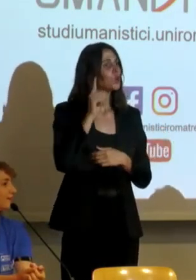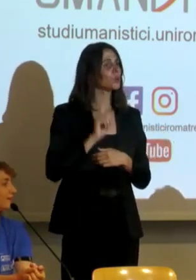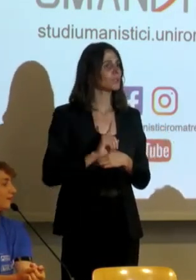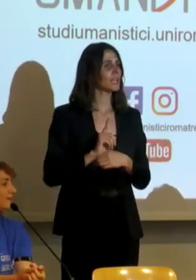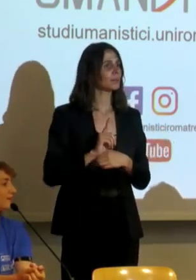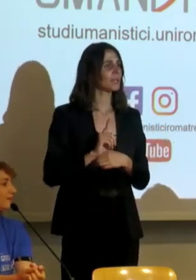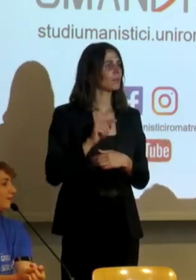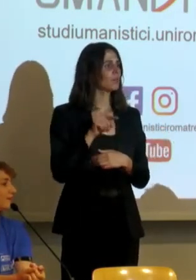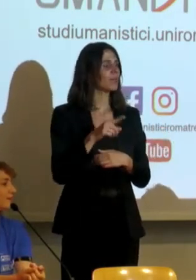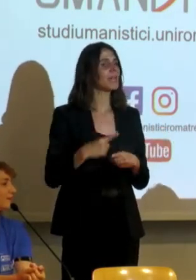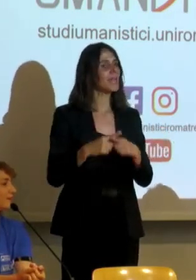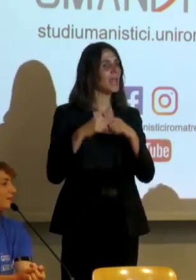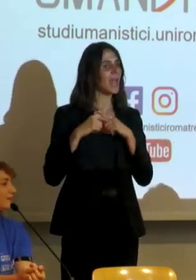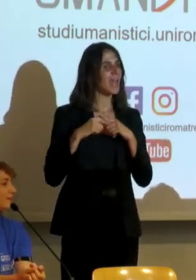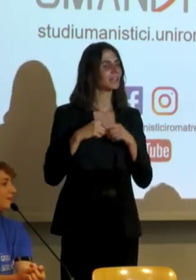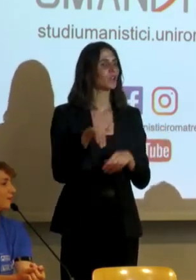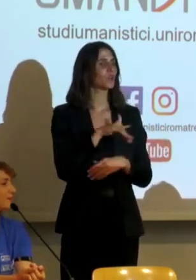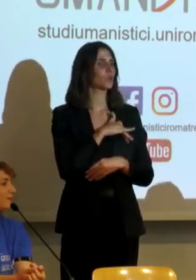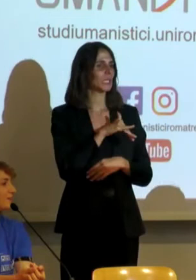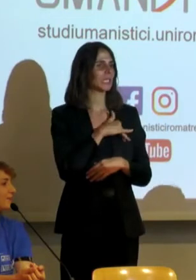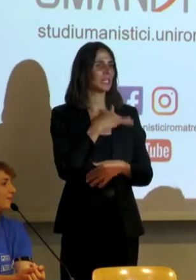di giurisprudenza, anche io.